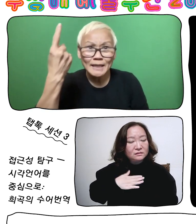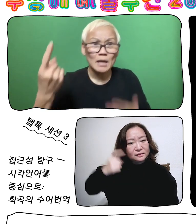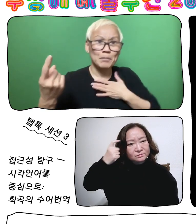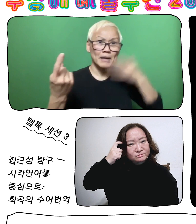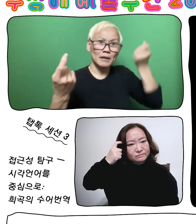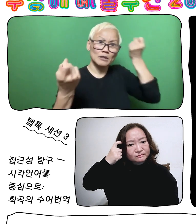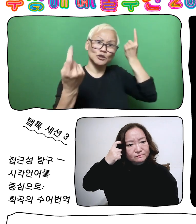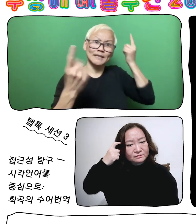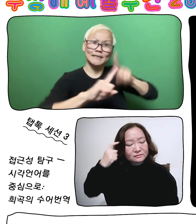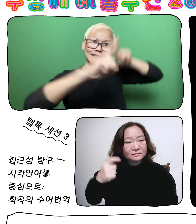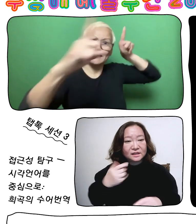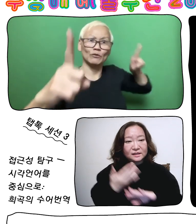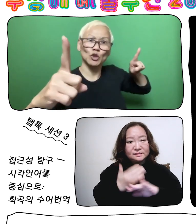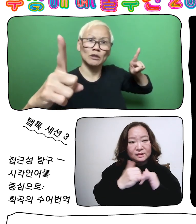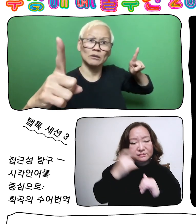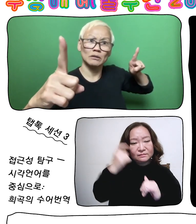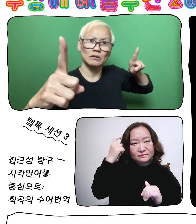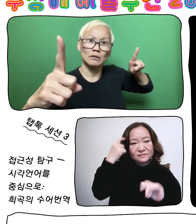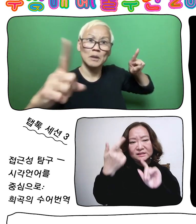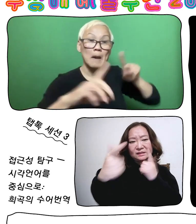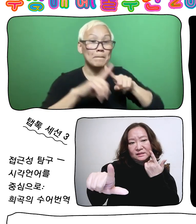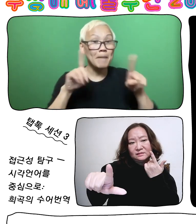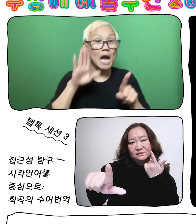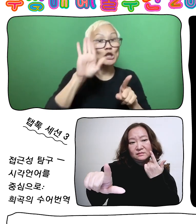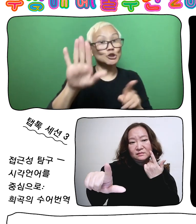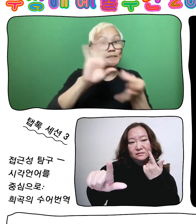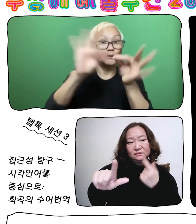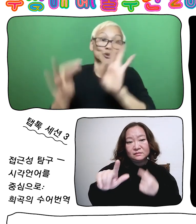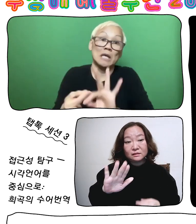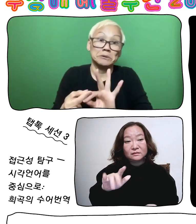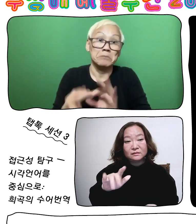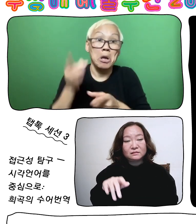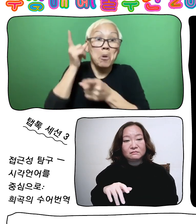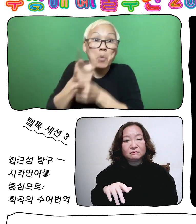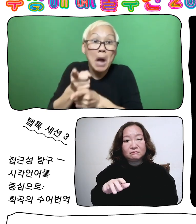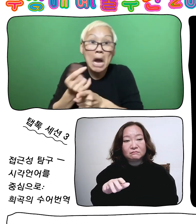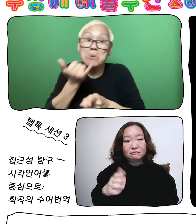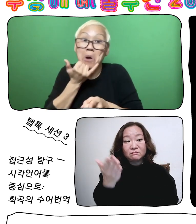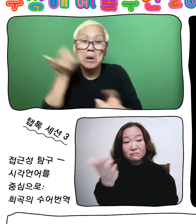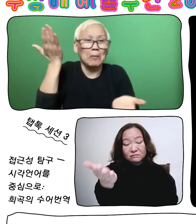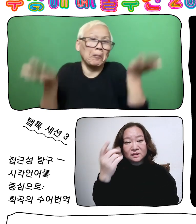여러 의견이 갈릴 수밖에 없는 문제인데요.